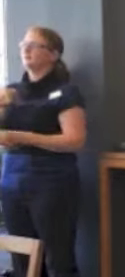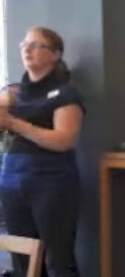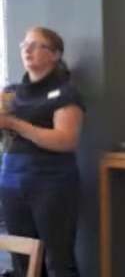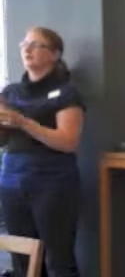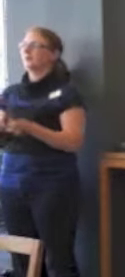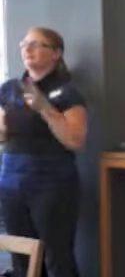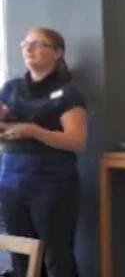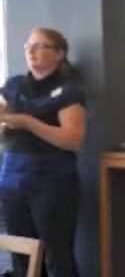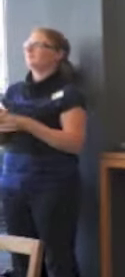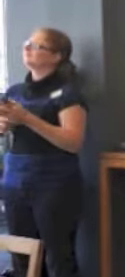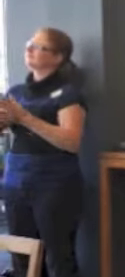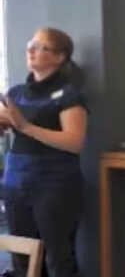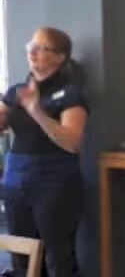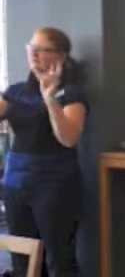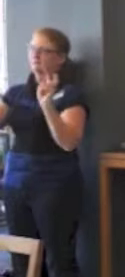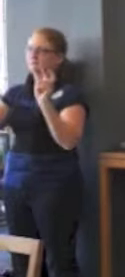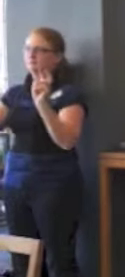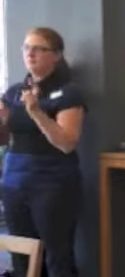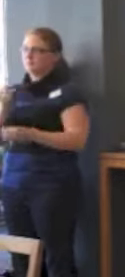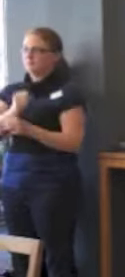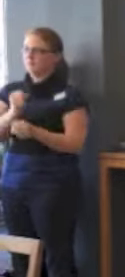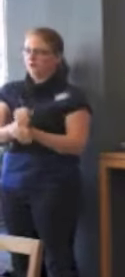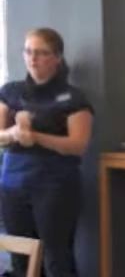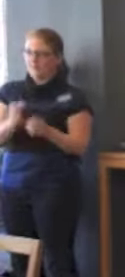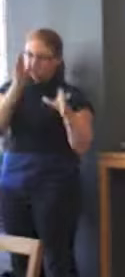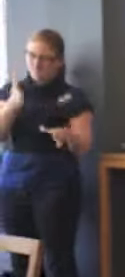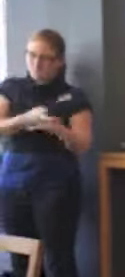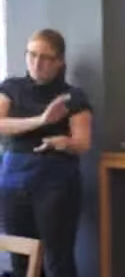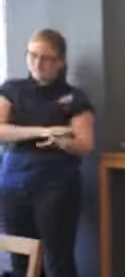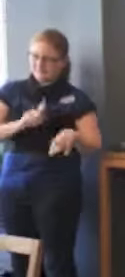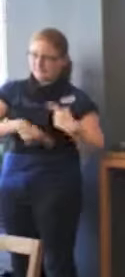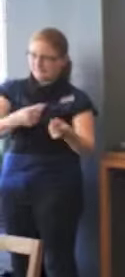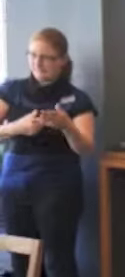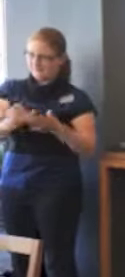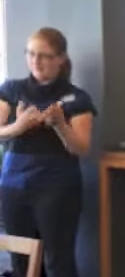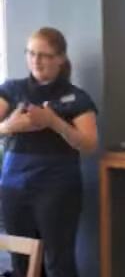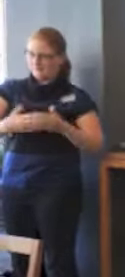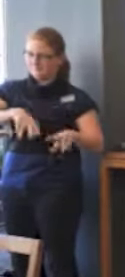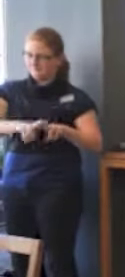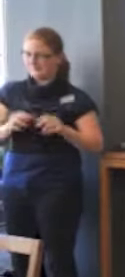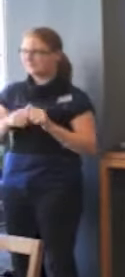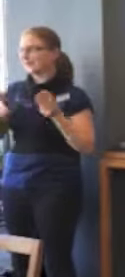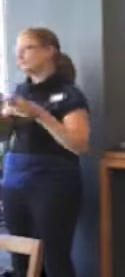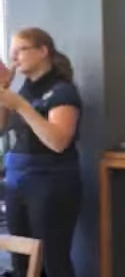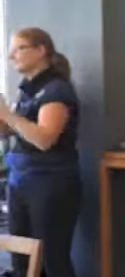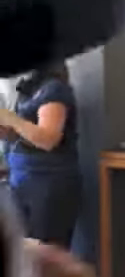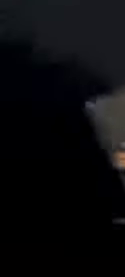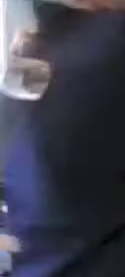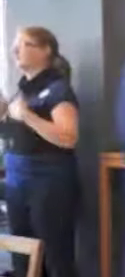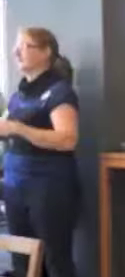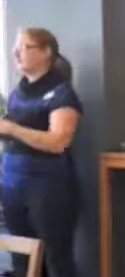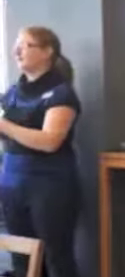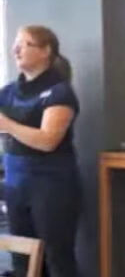dubbla strategier. Alltså man jobbar både med kompetensutveckling på arbetsplatser och fokus på individer